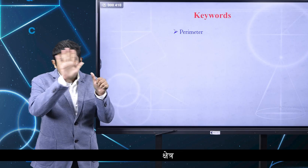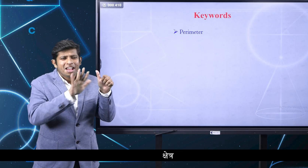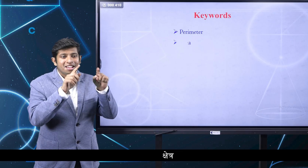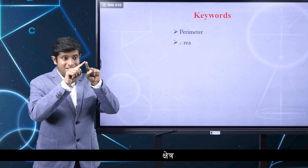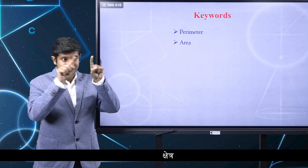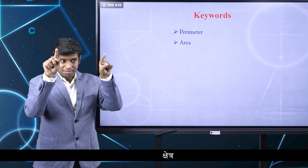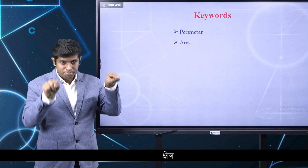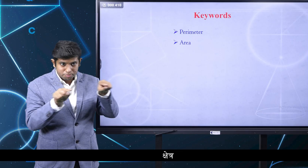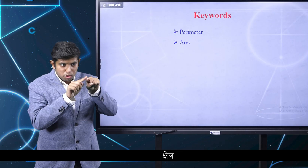क्षेत्र,